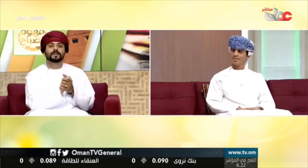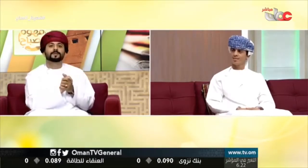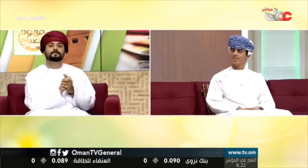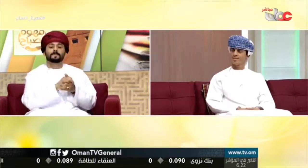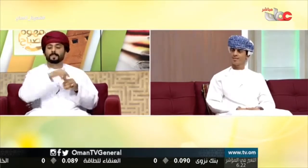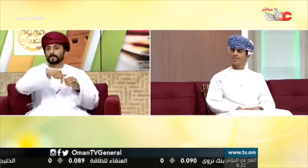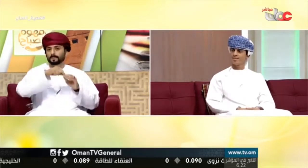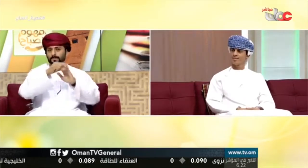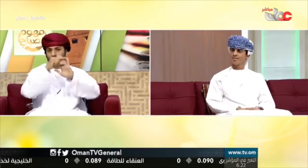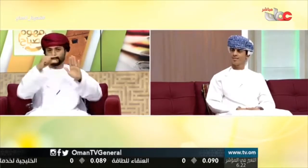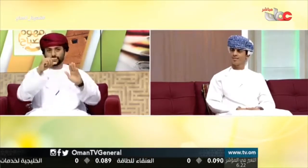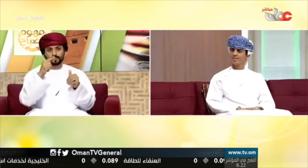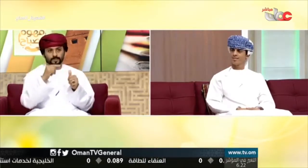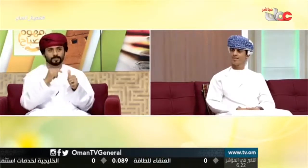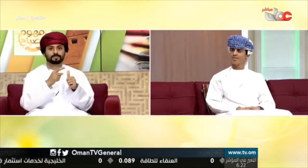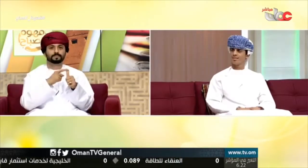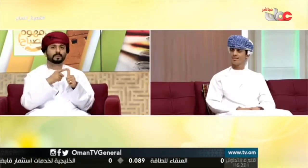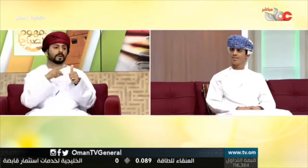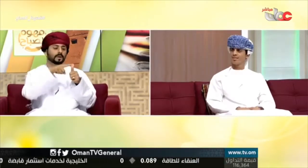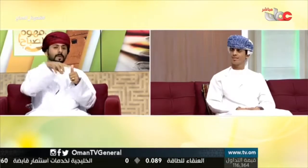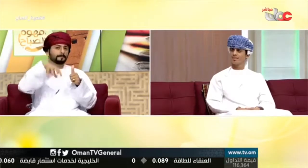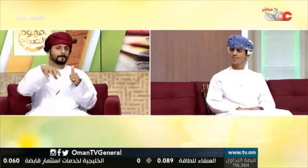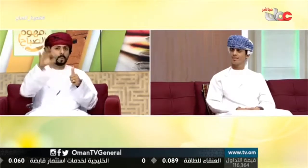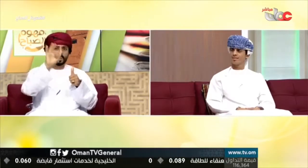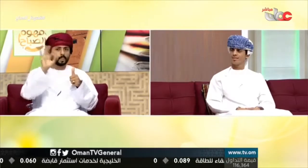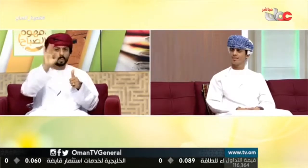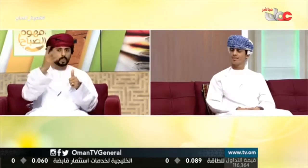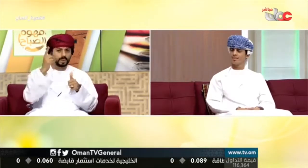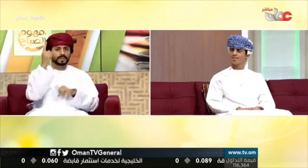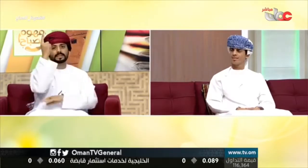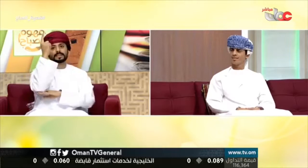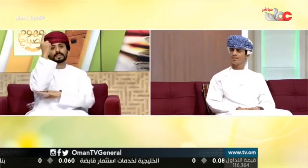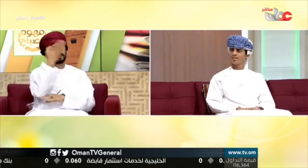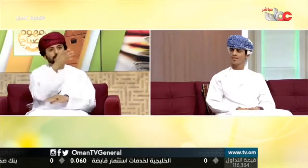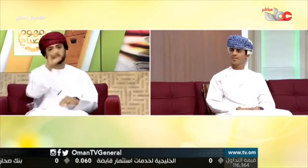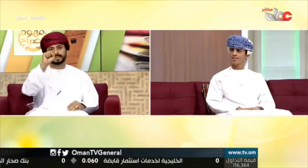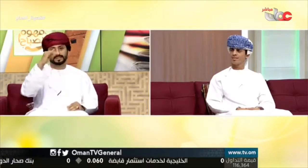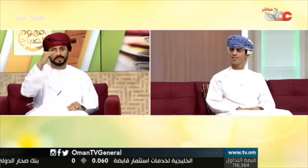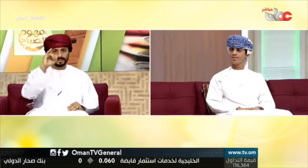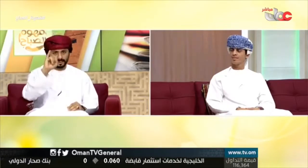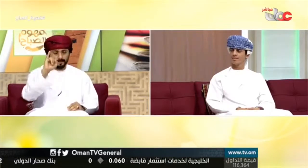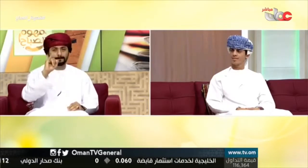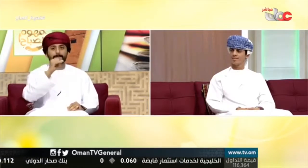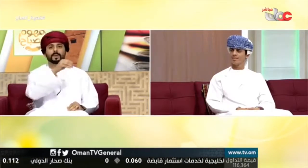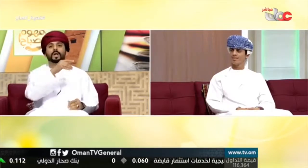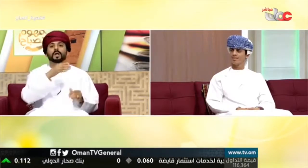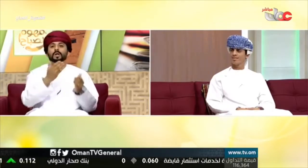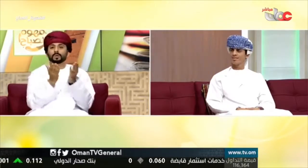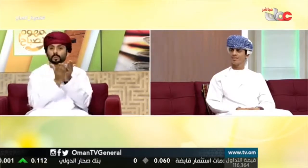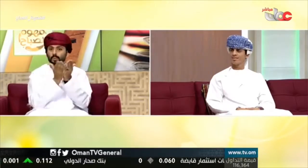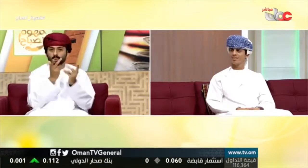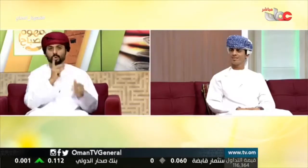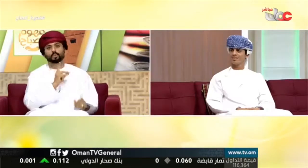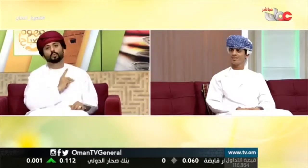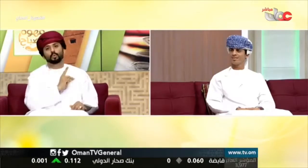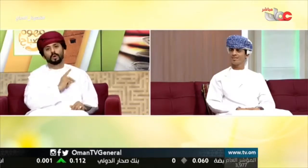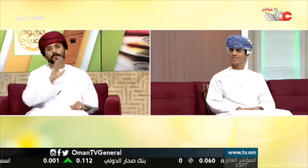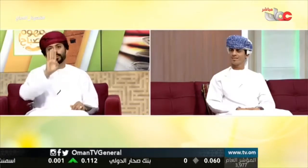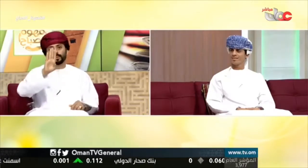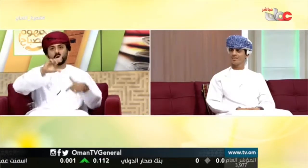يعرب. نعم، هو الأخ يعرب من صحم طبعا، هو ويدرس في